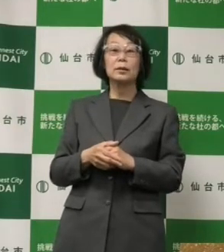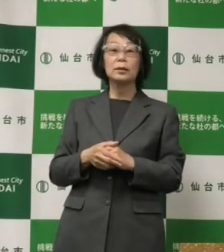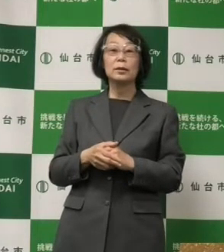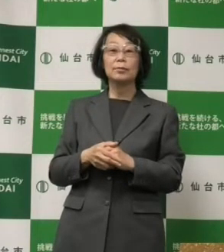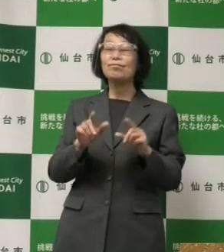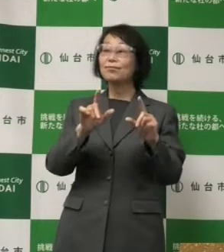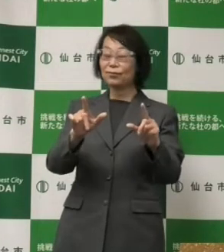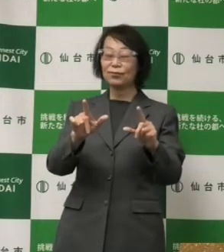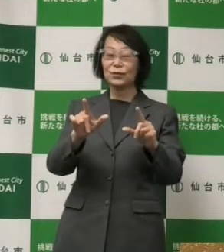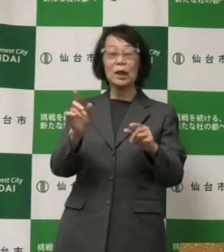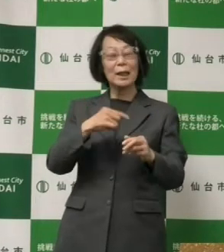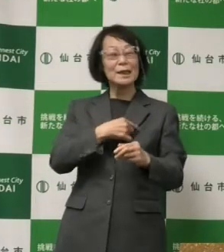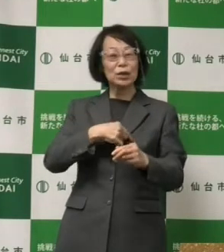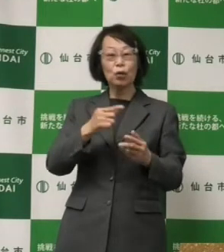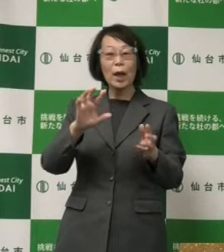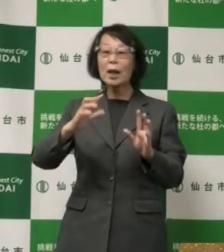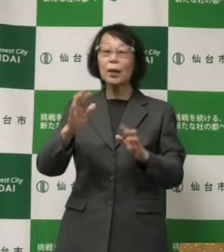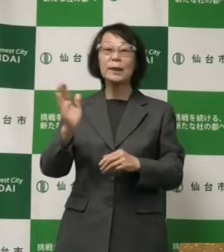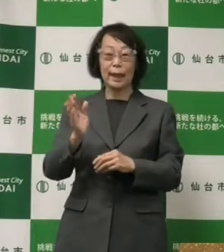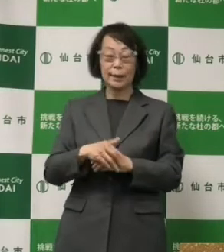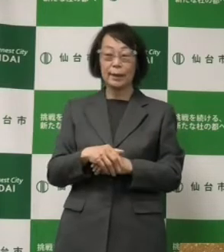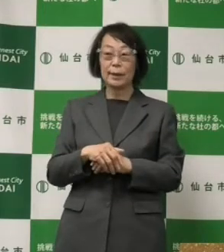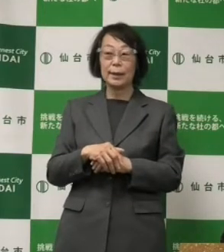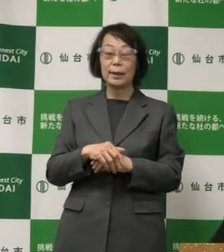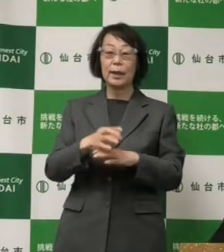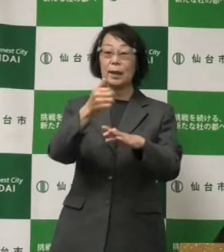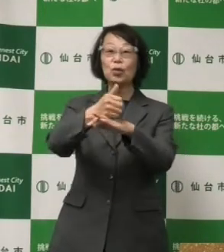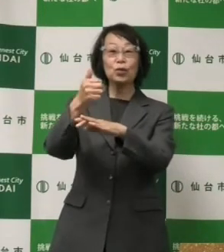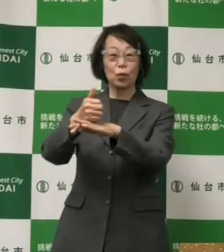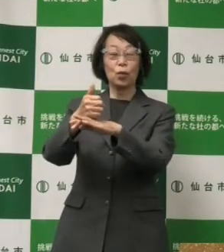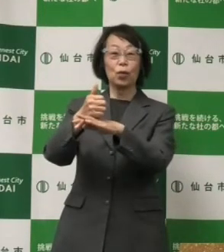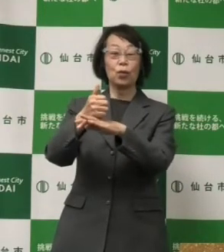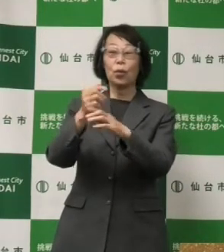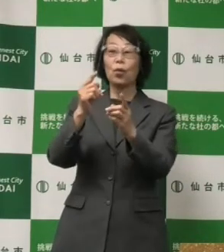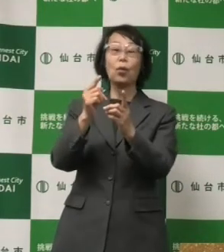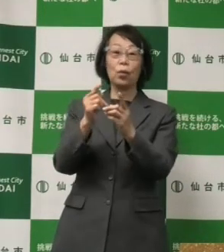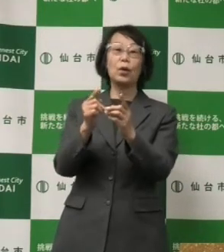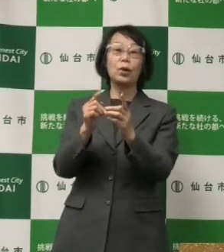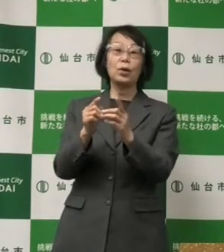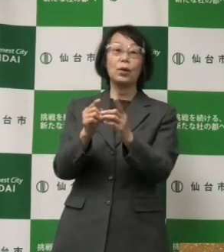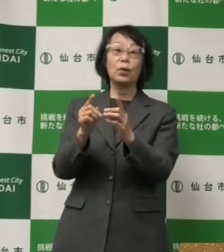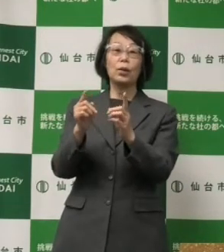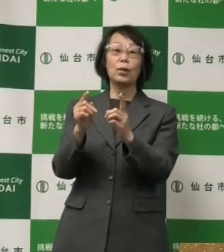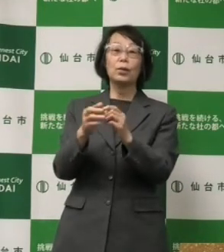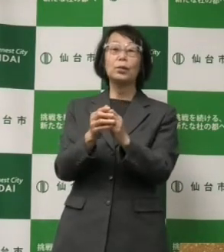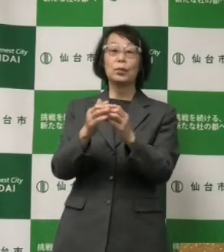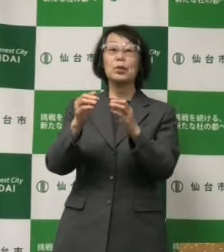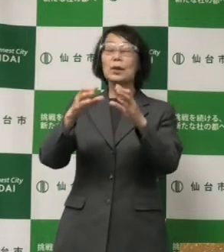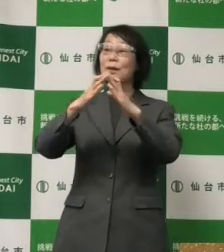何も心境の変化というのはございません。首長の会には今も入るということを